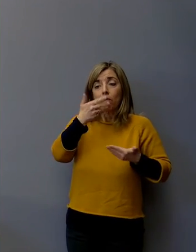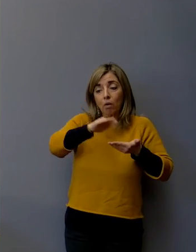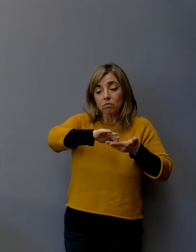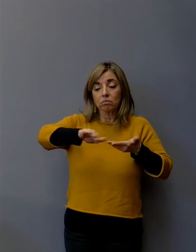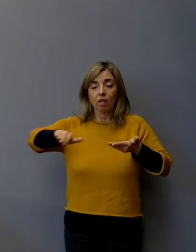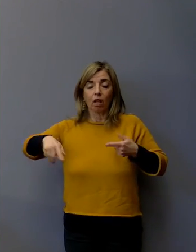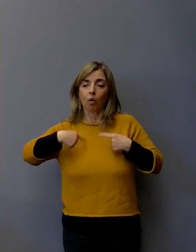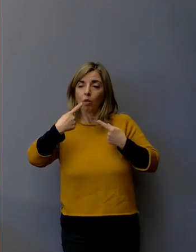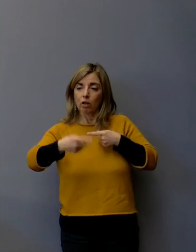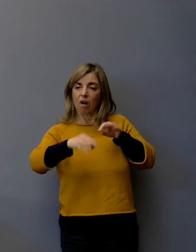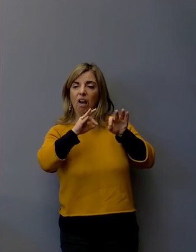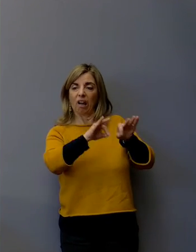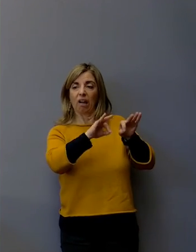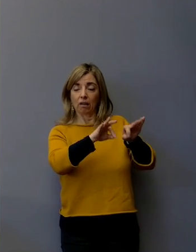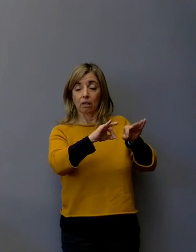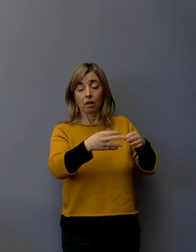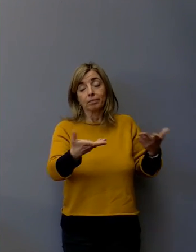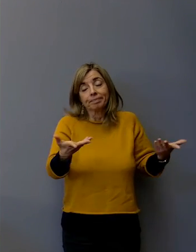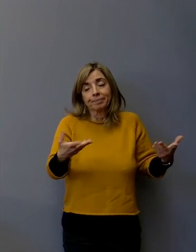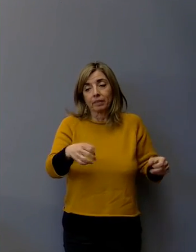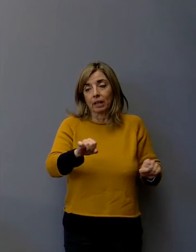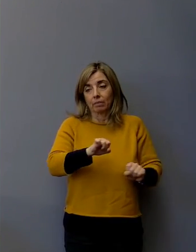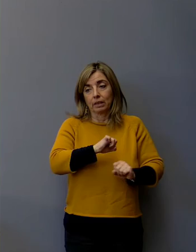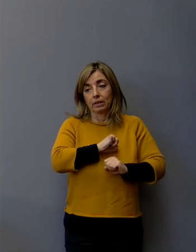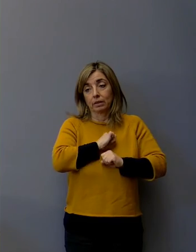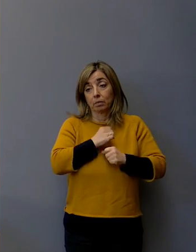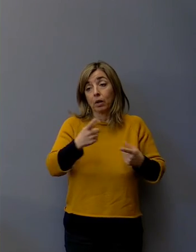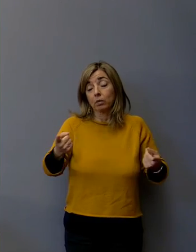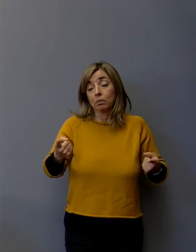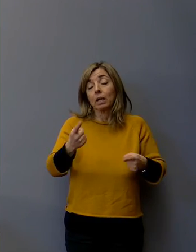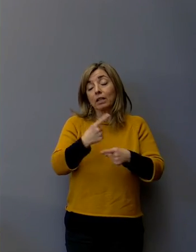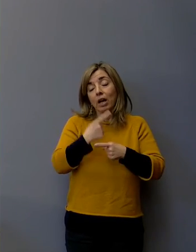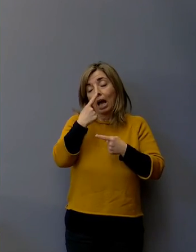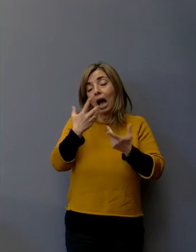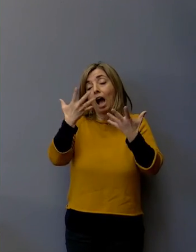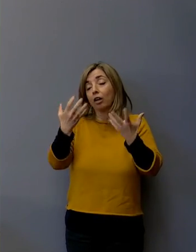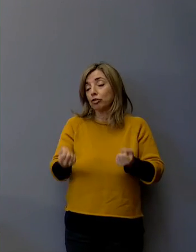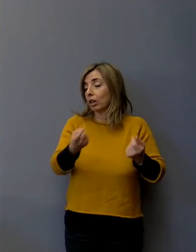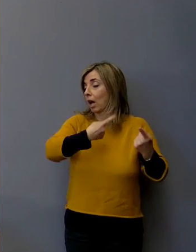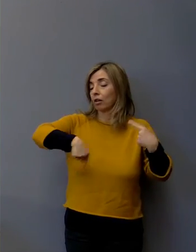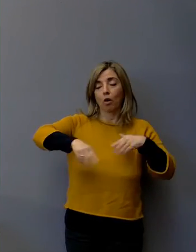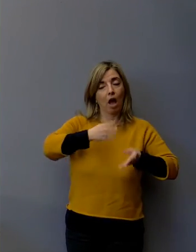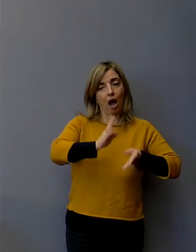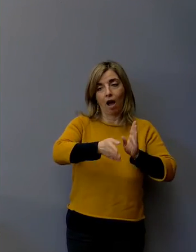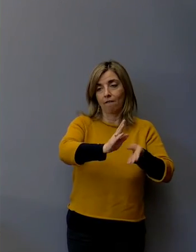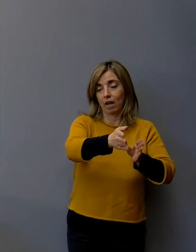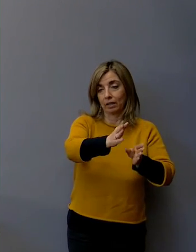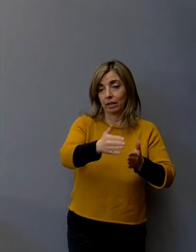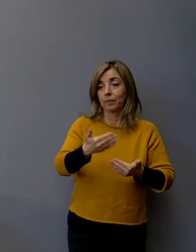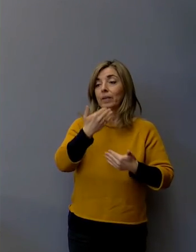signori a me dispiace modo però se ne faccia una ragione perché noi continuiamo ad andare avanti grazie